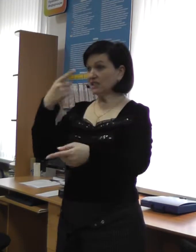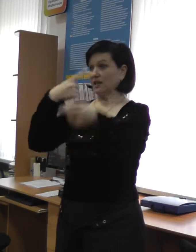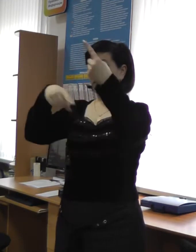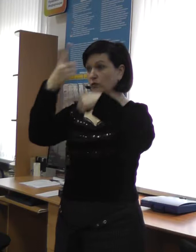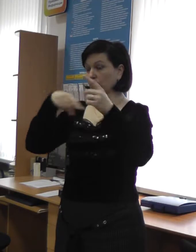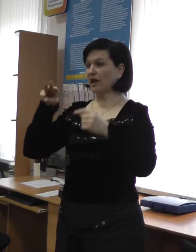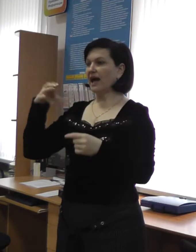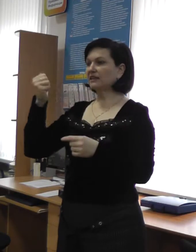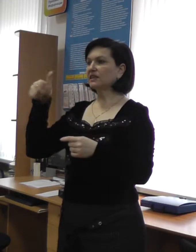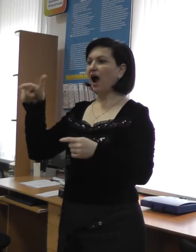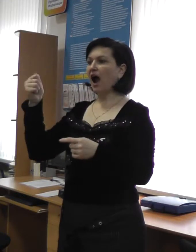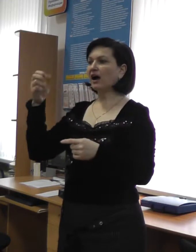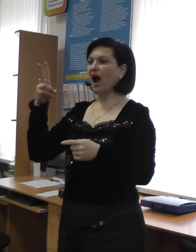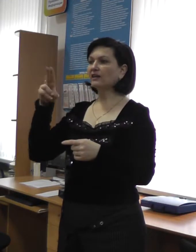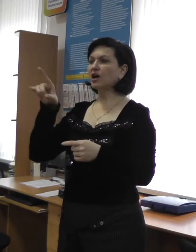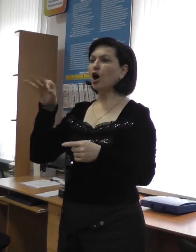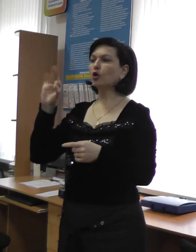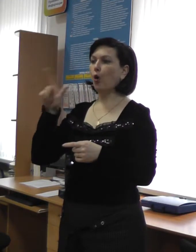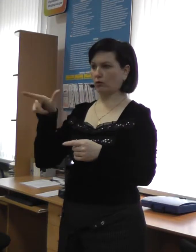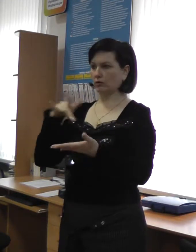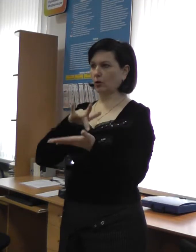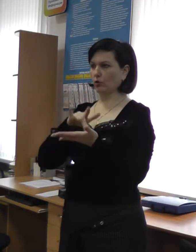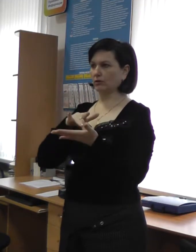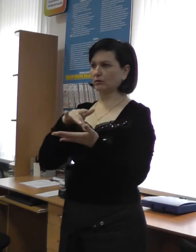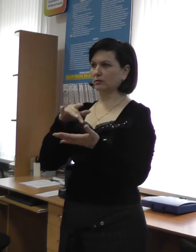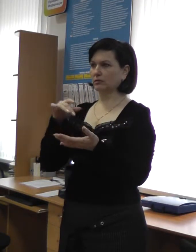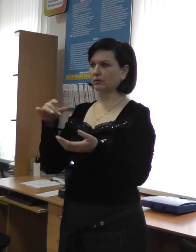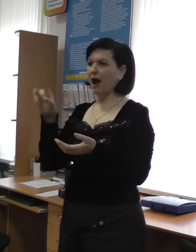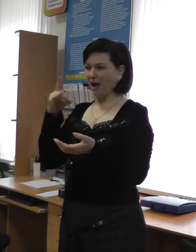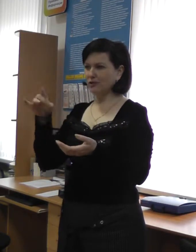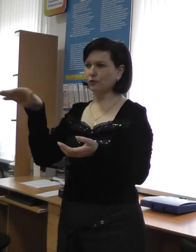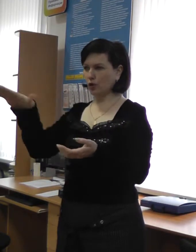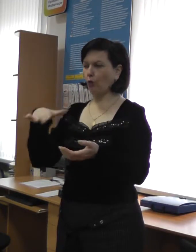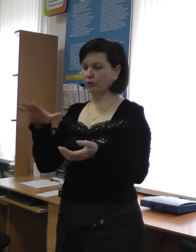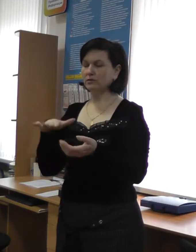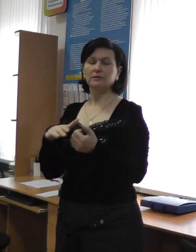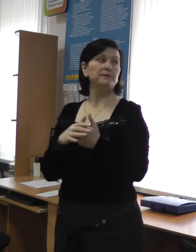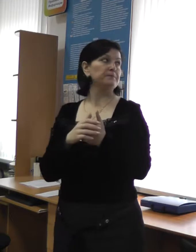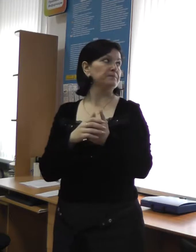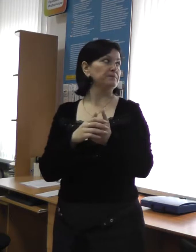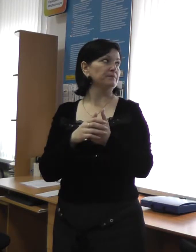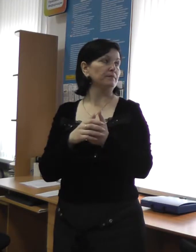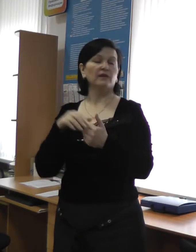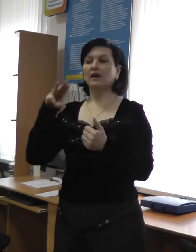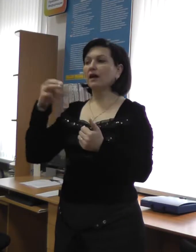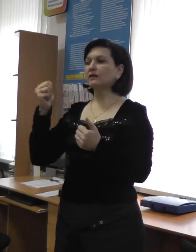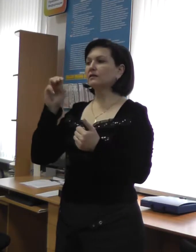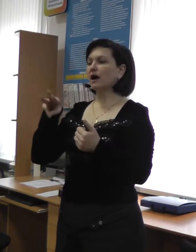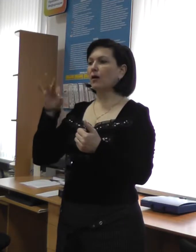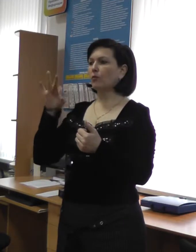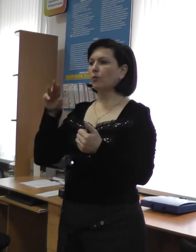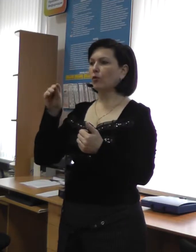в Таганрог, место сосредоточения беженцев из страны Эллады. Таможенный чиновник спросил у